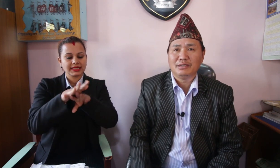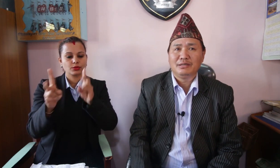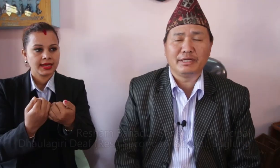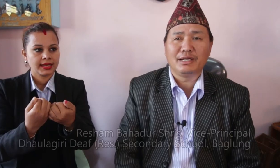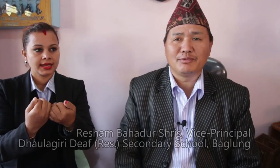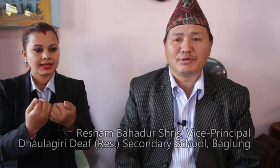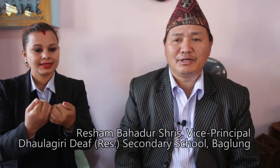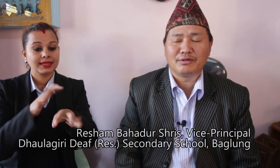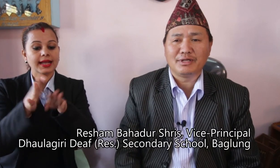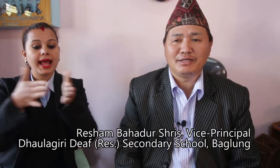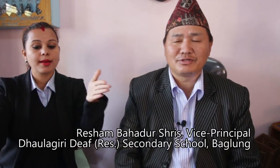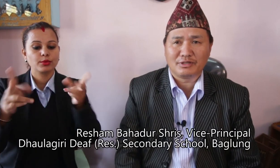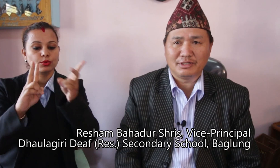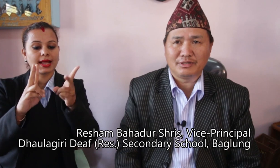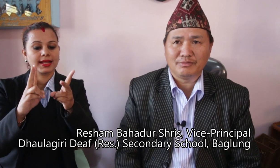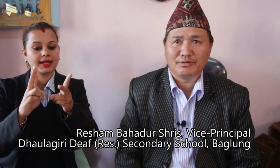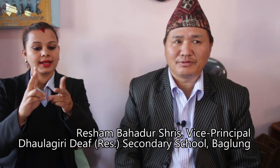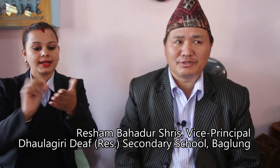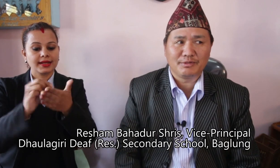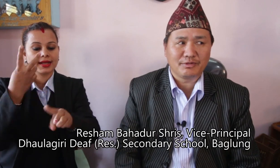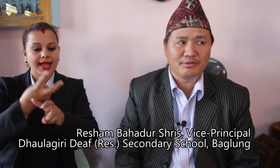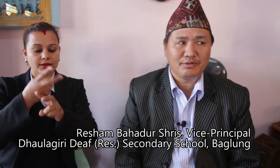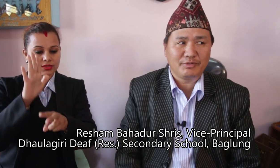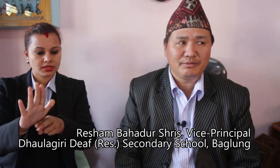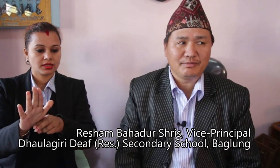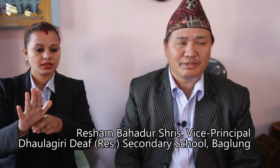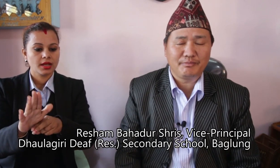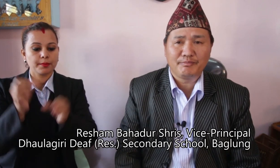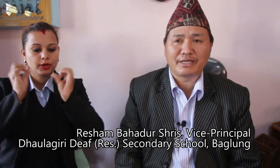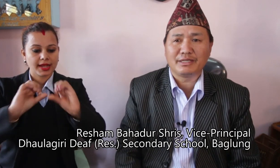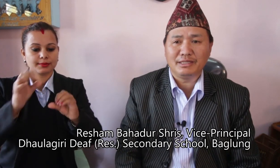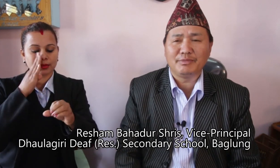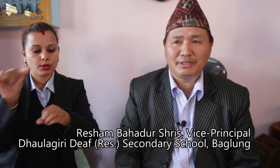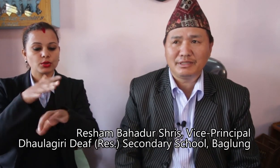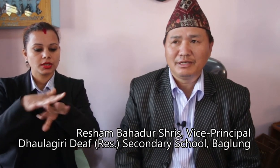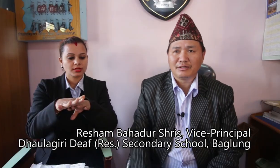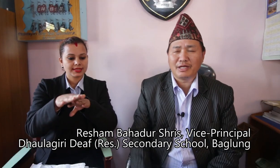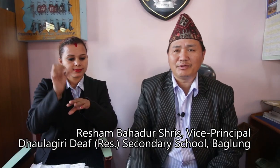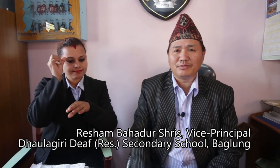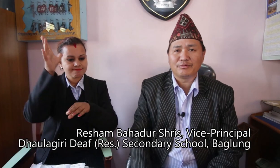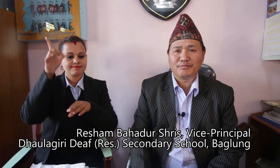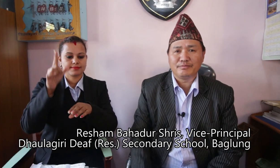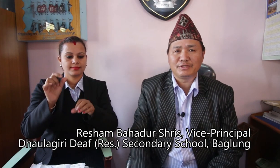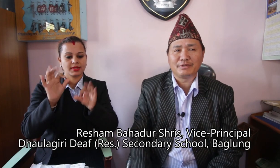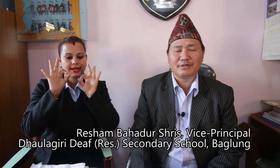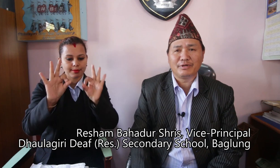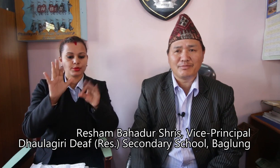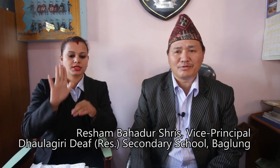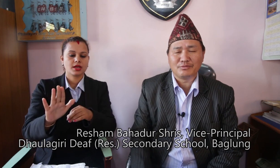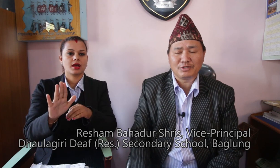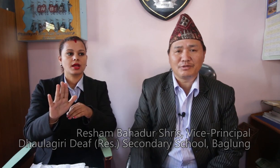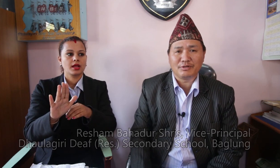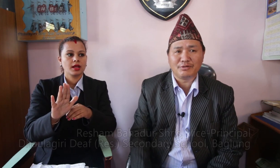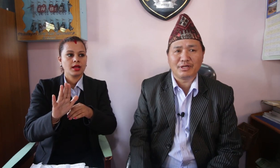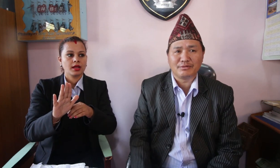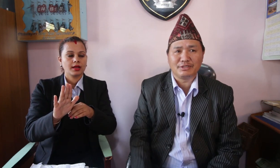होइन धेरै लामो कुरा लेख्नु अलि सक्दैनन् त्यही भएर उनीहरूको क्षमता भनेको बढी मतलब प्र्याक्टिकल्ली बढी गरायो भने उनीहरूको क्षमता राम्रो